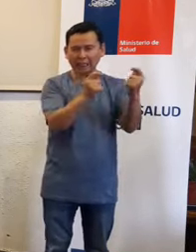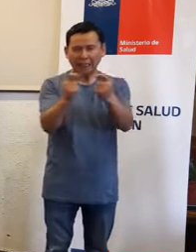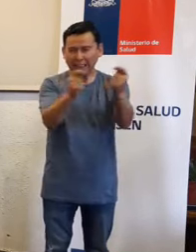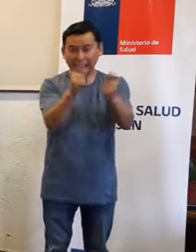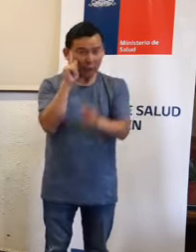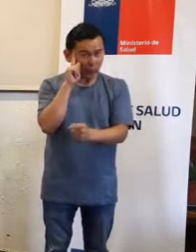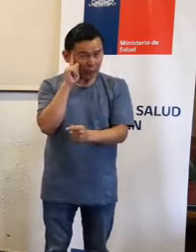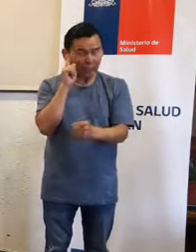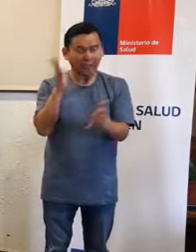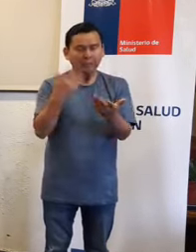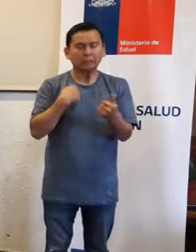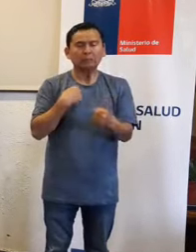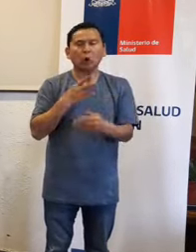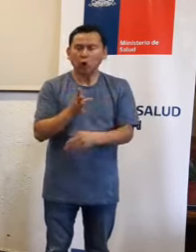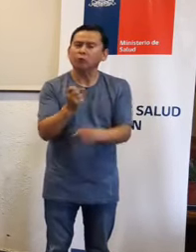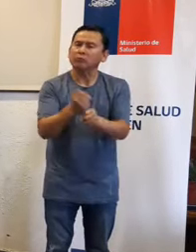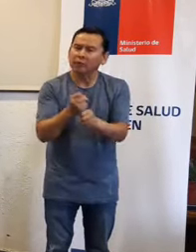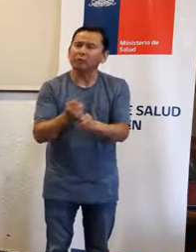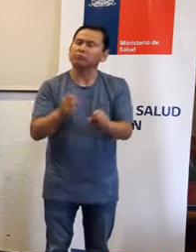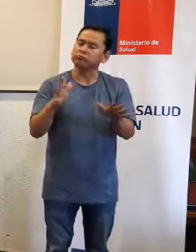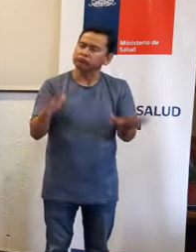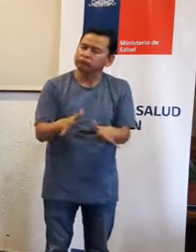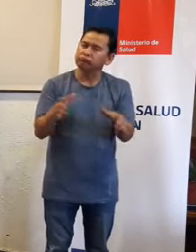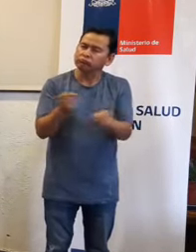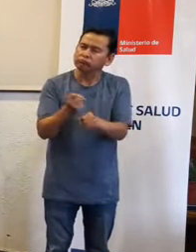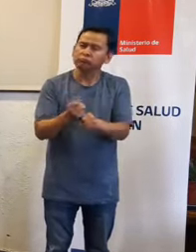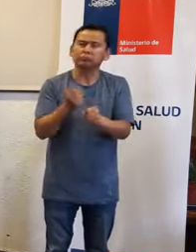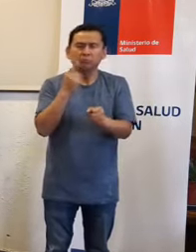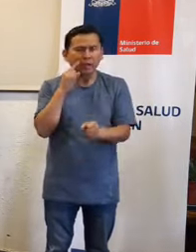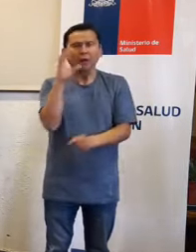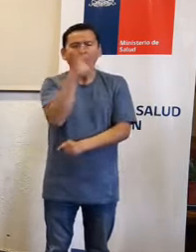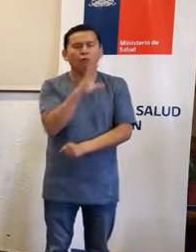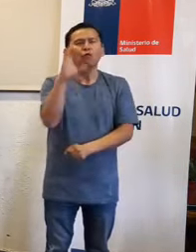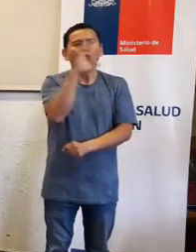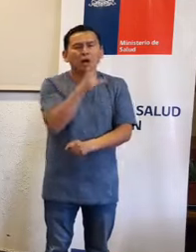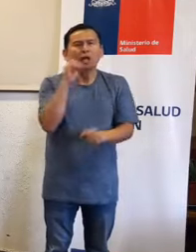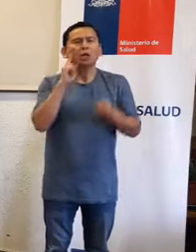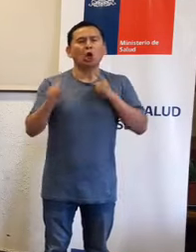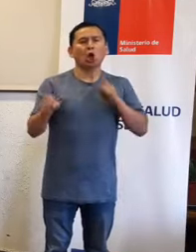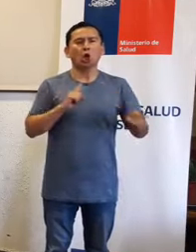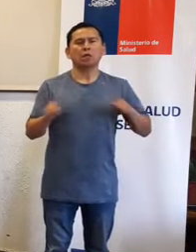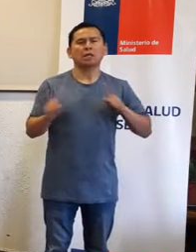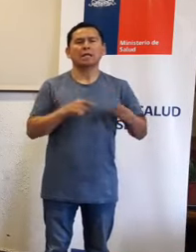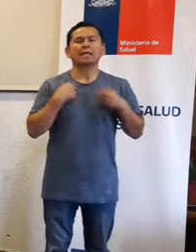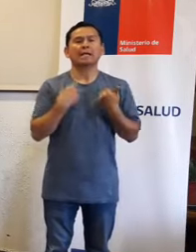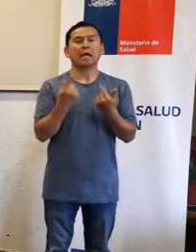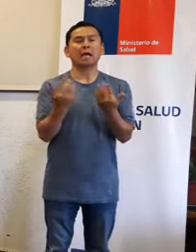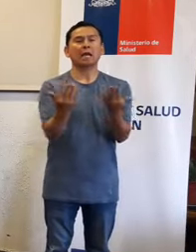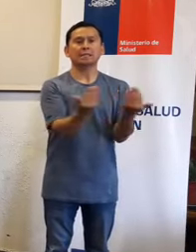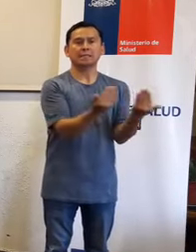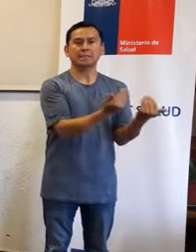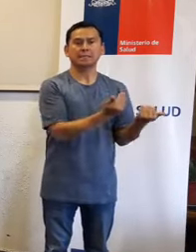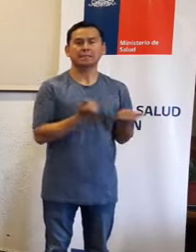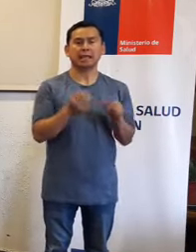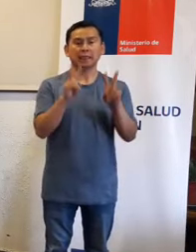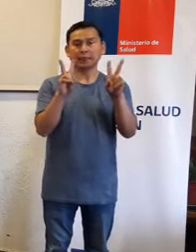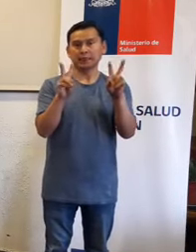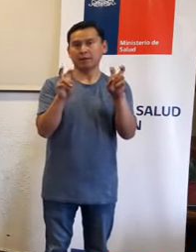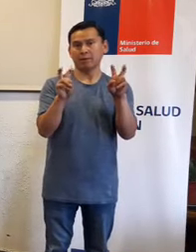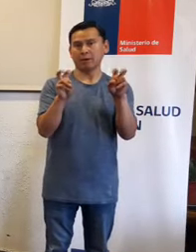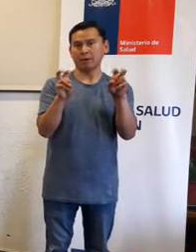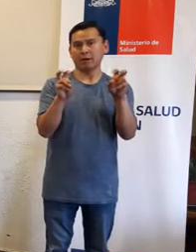hemos seguido trabajando incansablemente para poder buscar y coordinar las acciones necesarias no solo en el ámbito